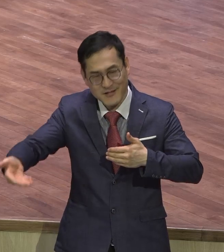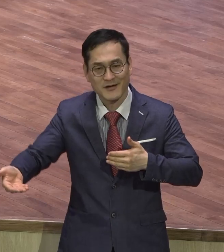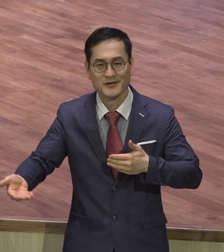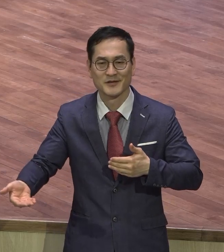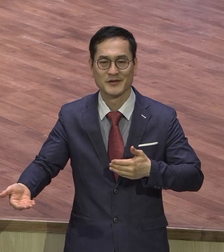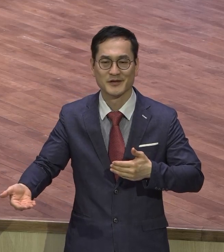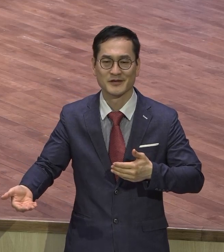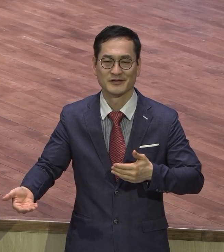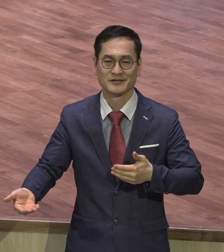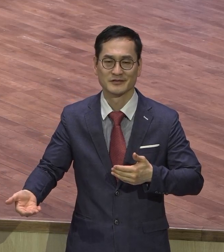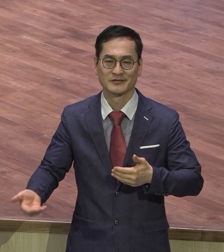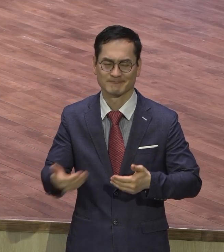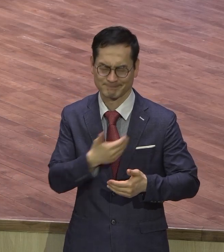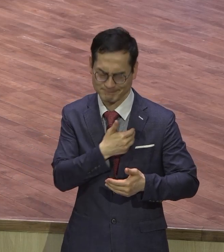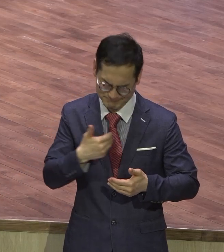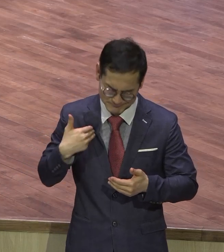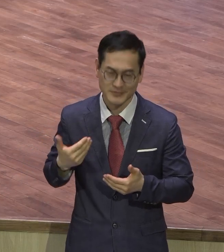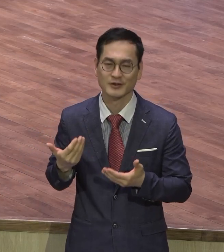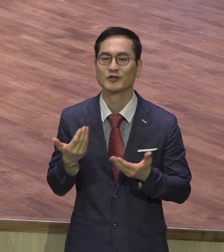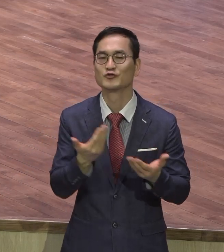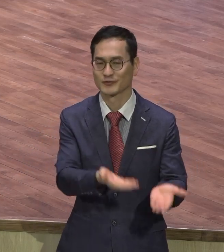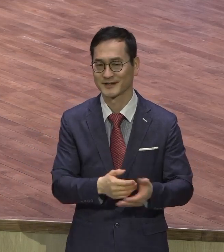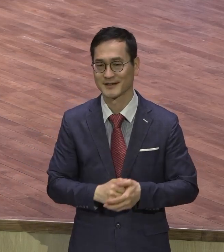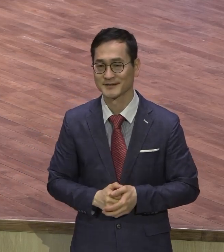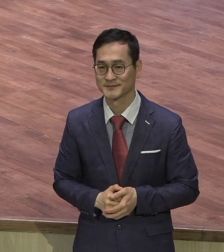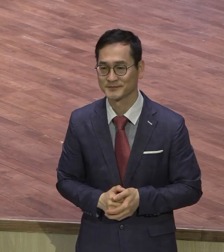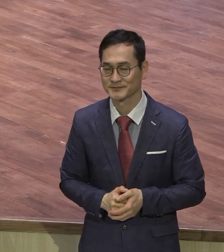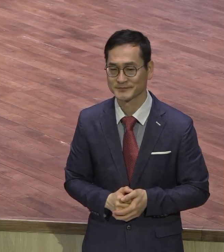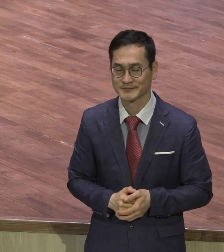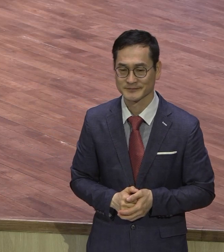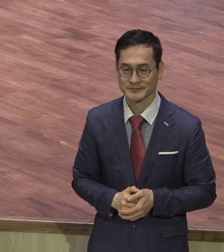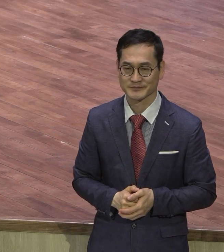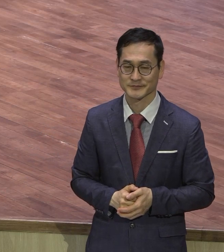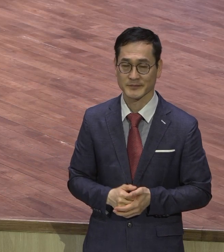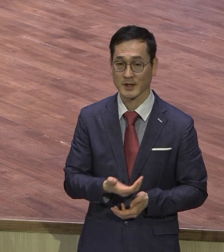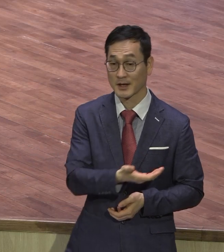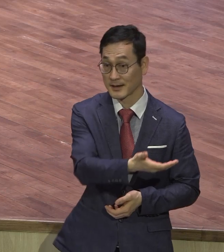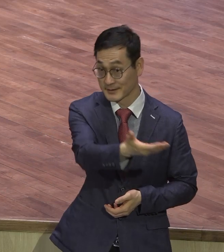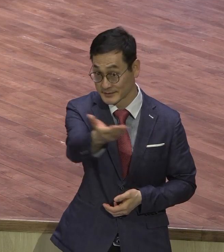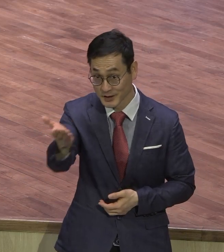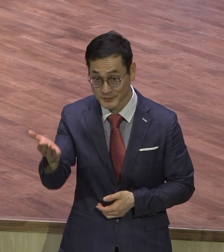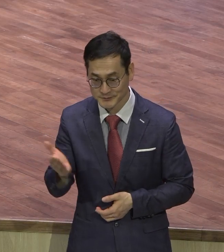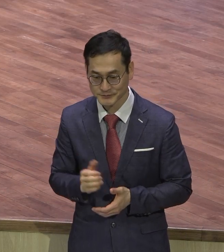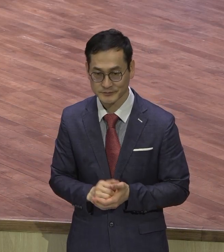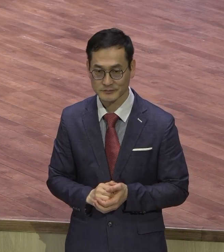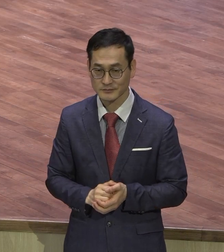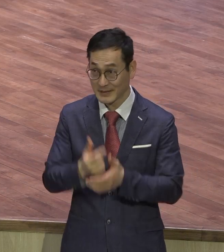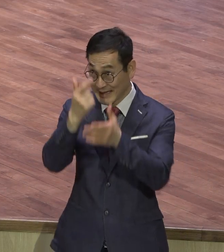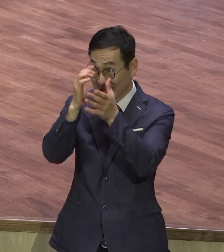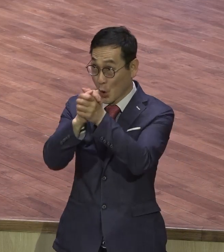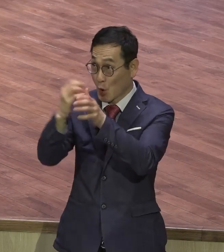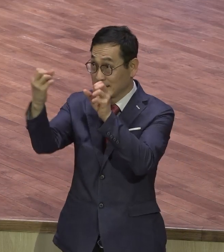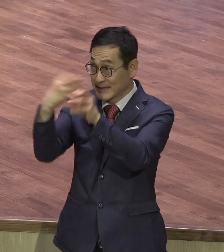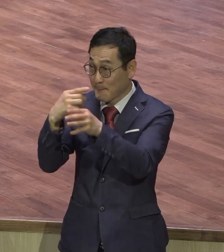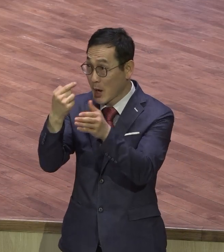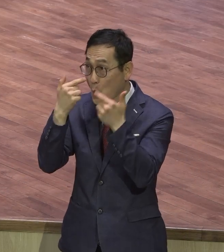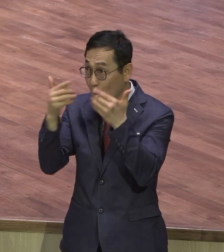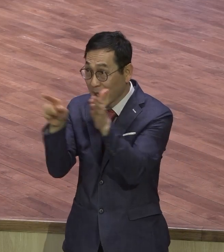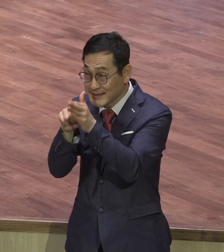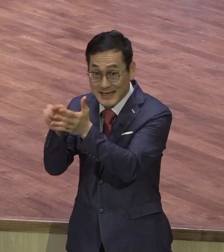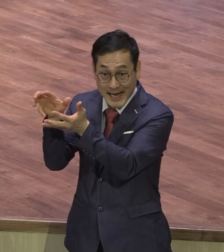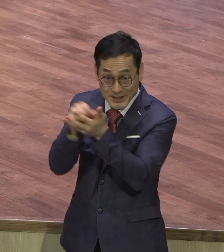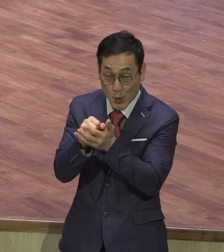풍성하신 하나님을 체험해 보시기 바랍니다. 넘치도록 더 주신다. 영계자 성도는 분명한 기도 응답의 확신을 가지고